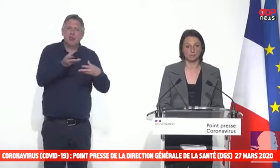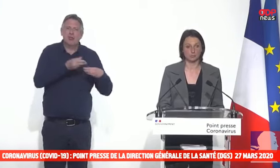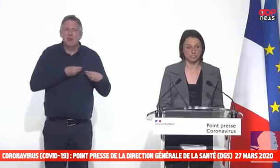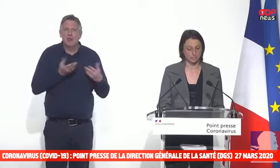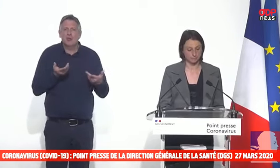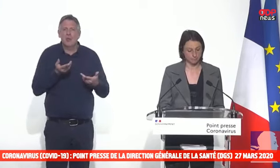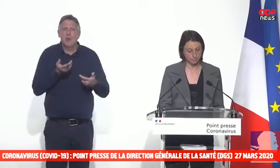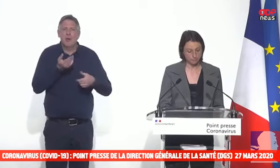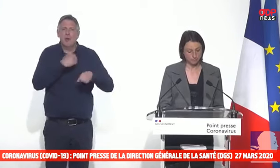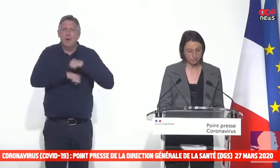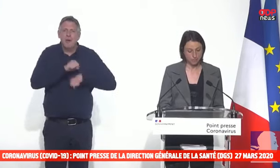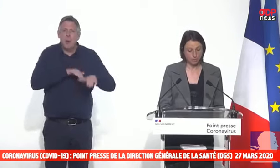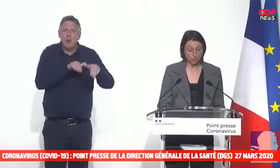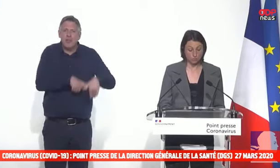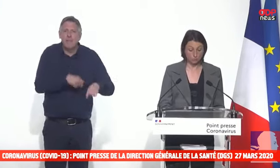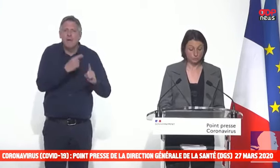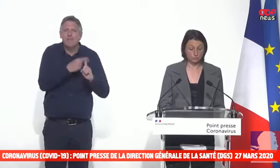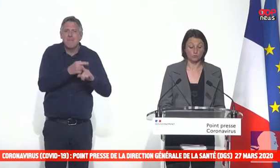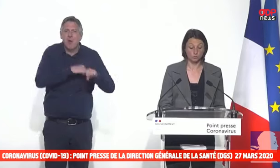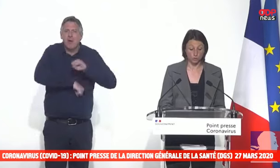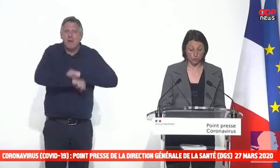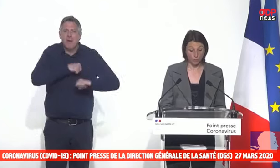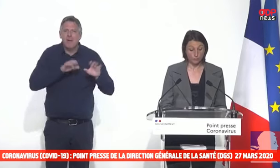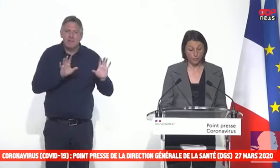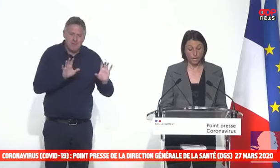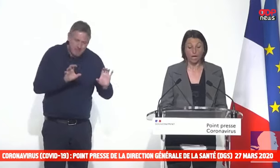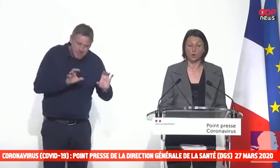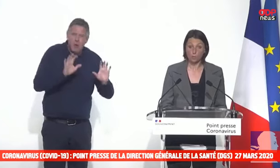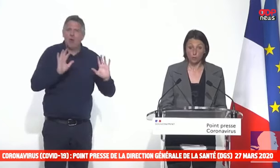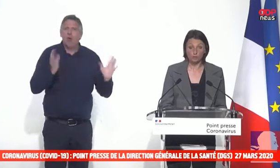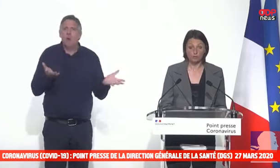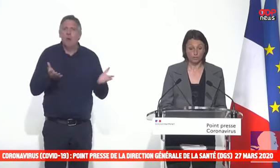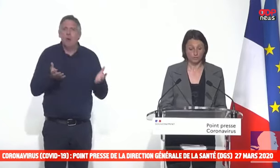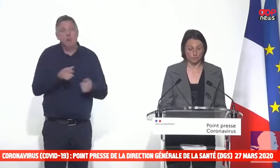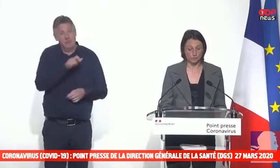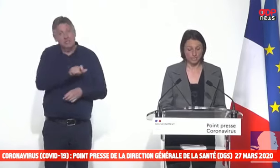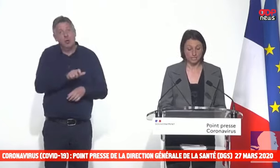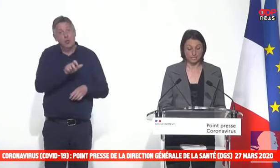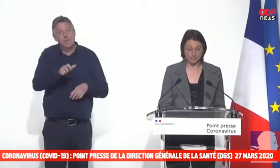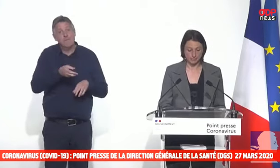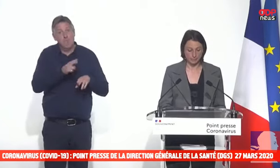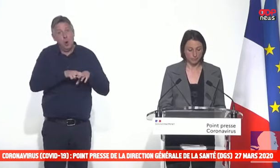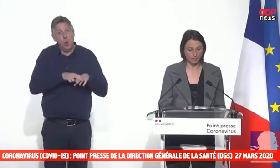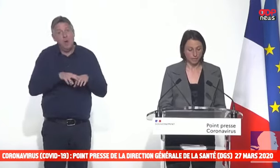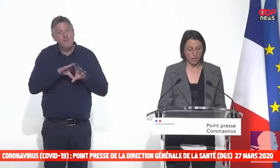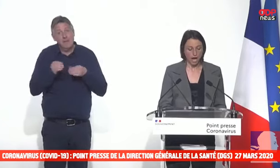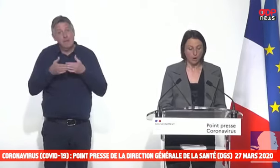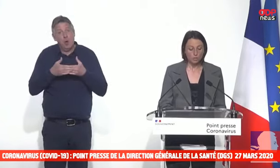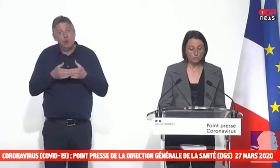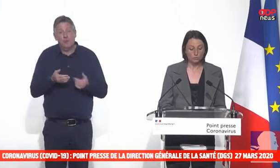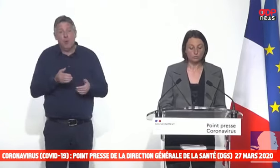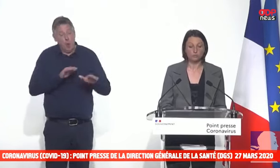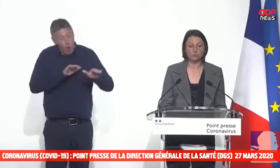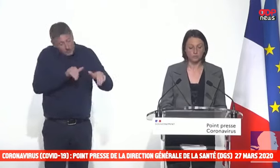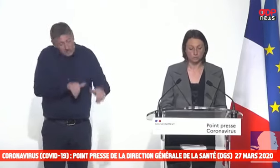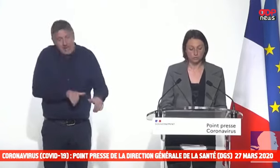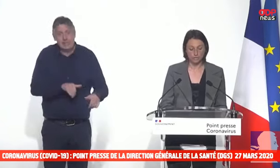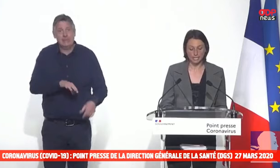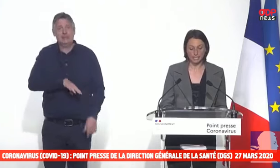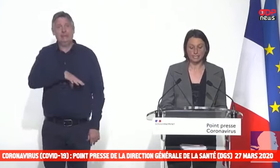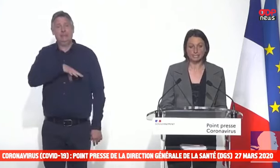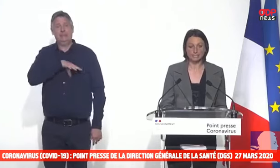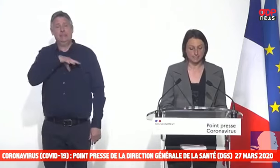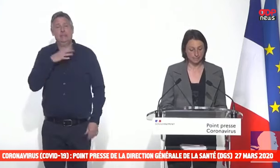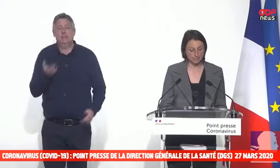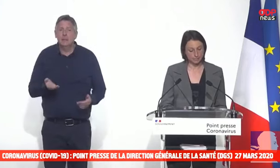funéraires associées. Nous devons à nos morts, à leurs proches, des obsèques dignes. À aucun moment nous n'oublierons que